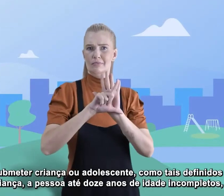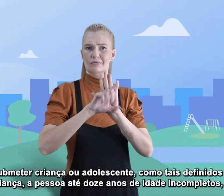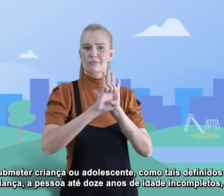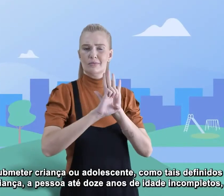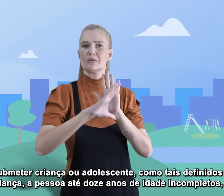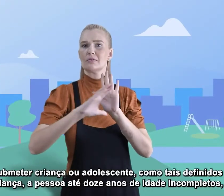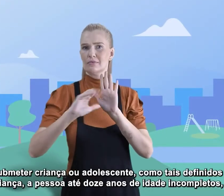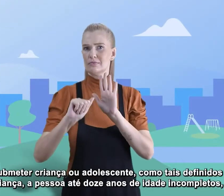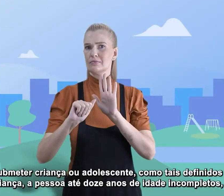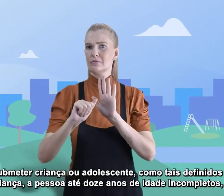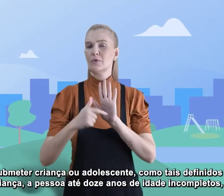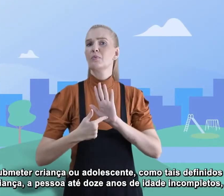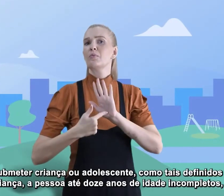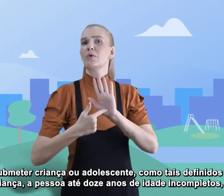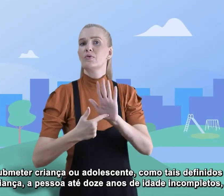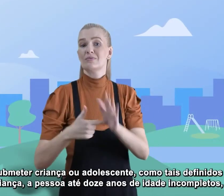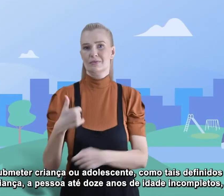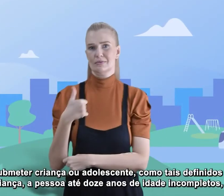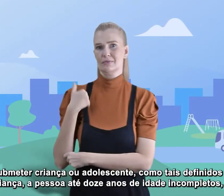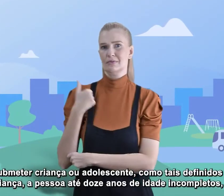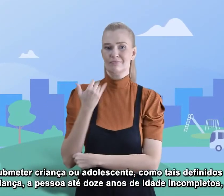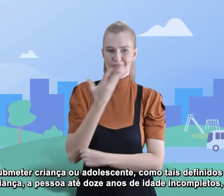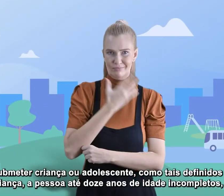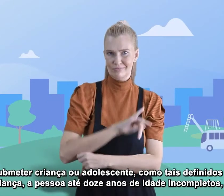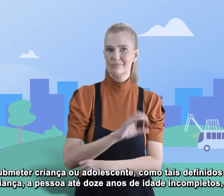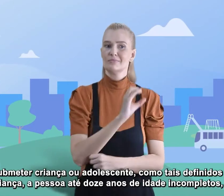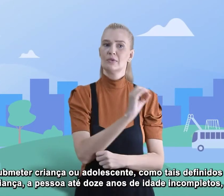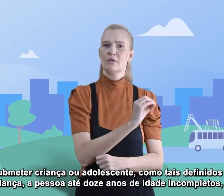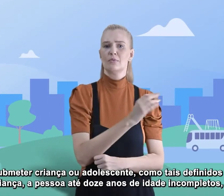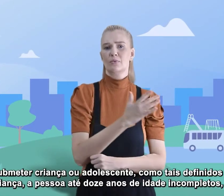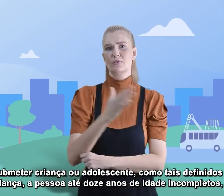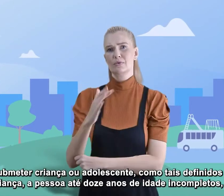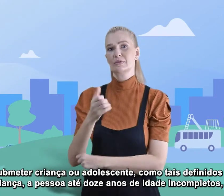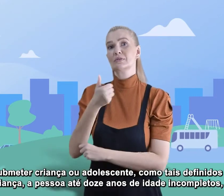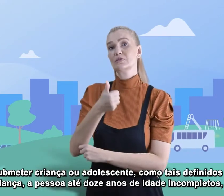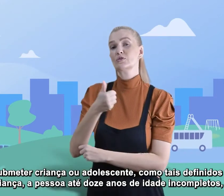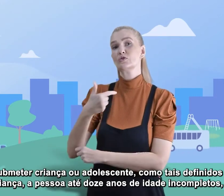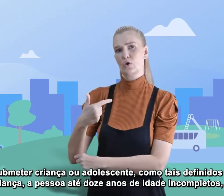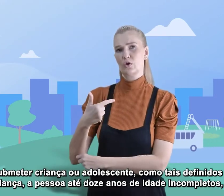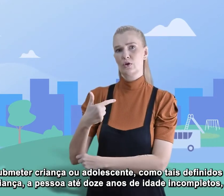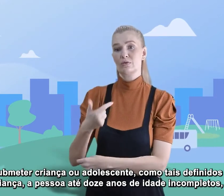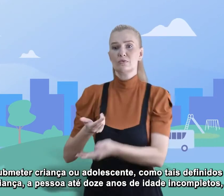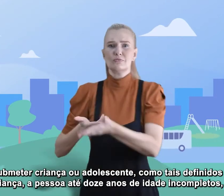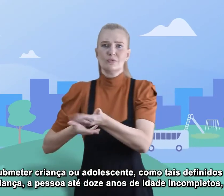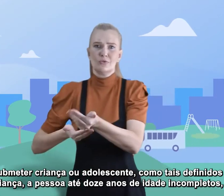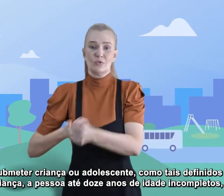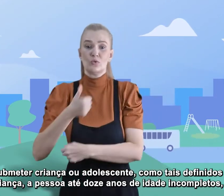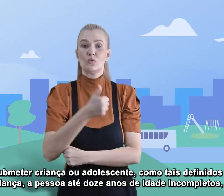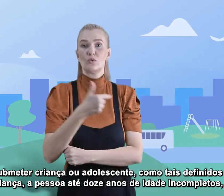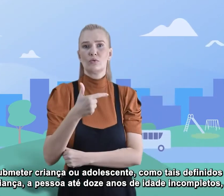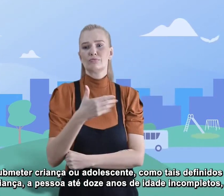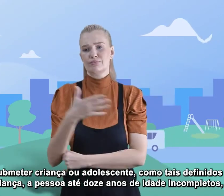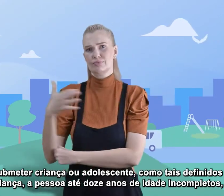Submeter criança ou adolescente, como tais definidos criança, a pessoa até 12 anos de idade